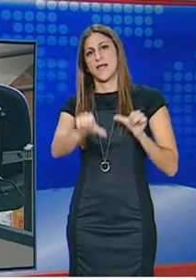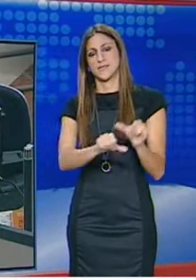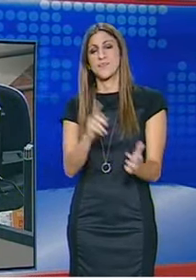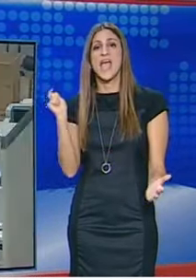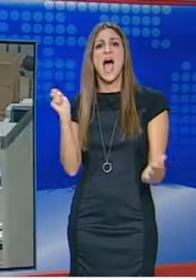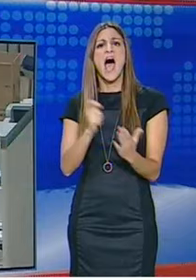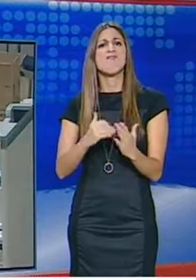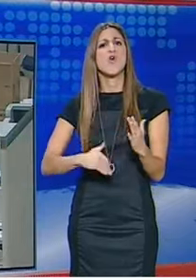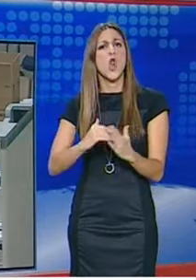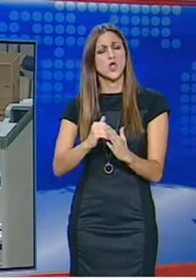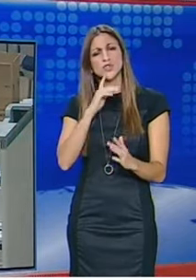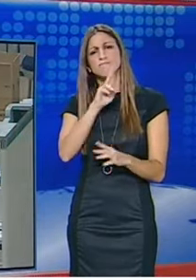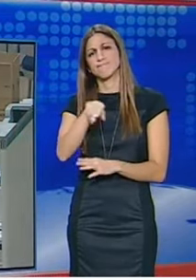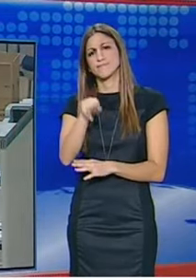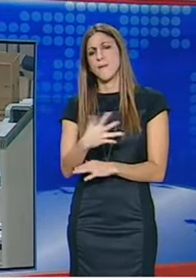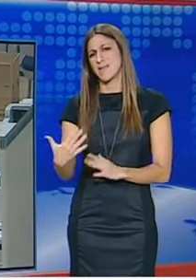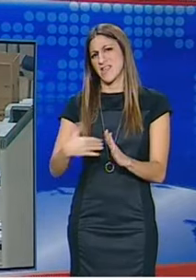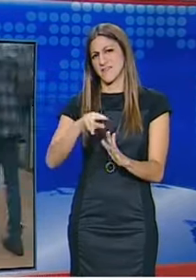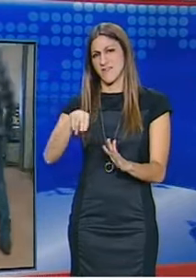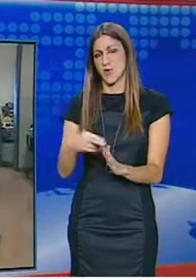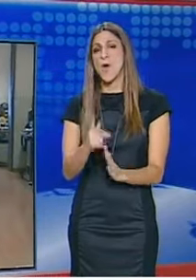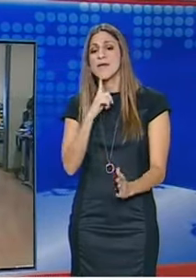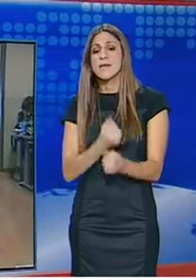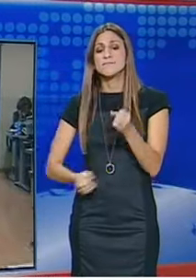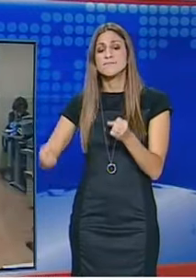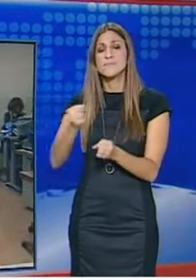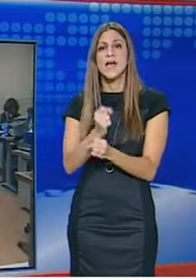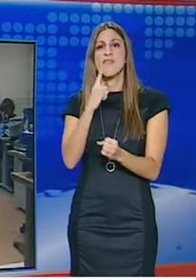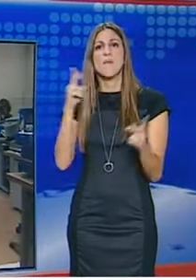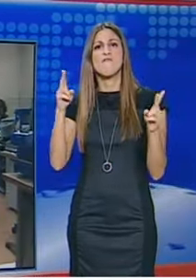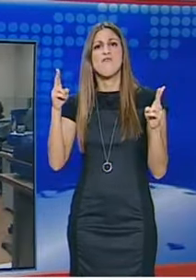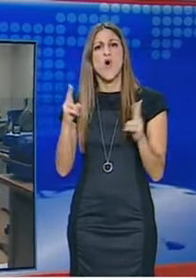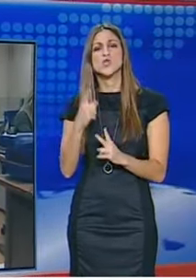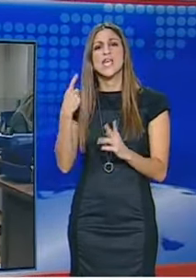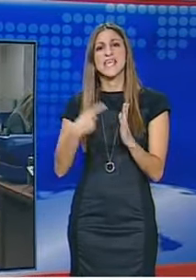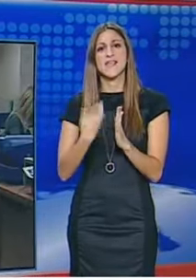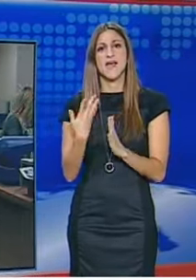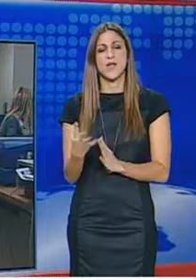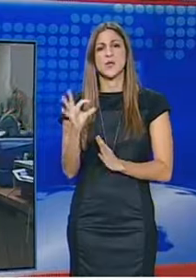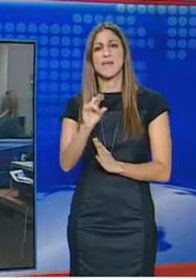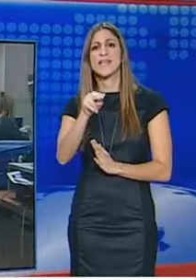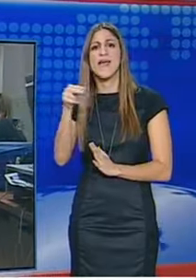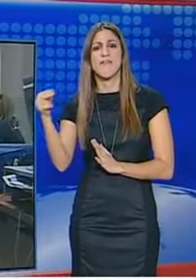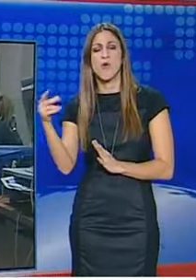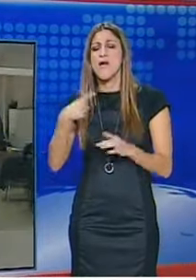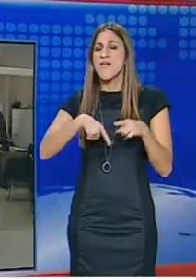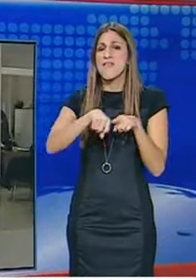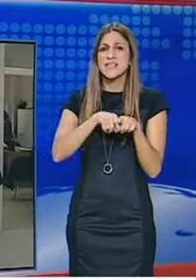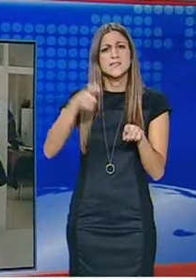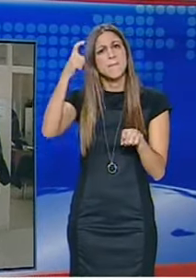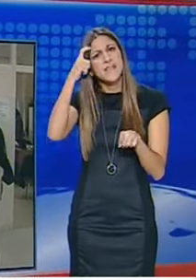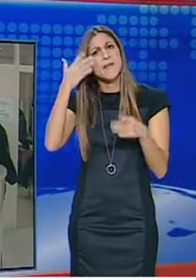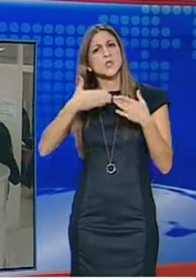5.000€ και αντικαθίσταται με σταθερή μείωση φόρου 150€ για όλα τα εισοδήματα ανεξαρτήτως ύψους και